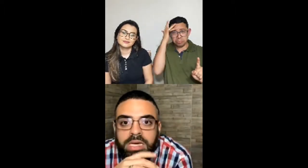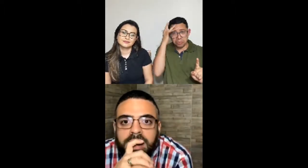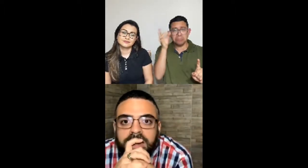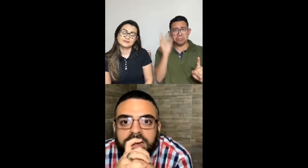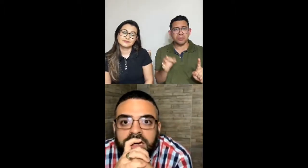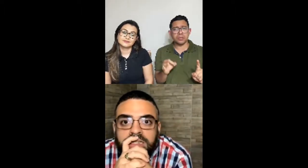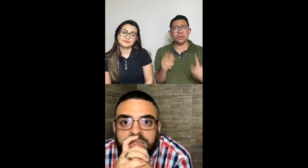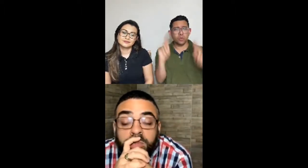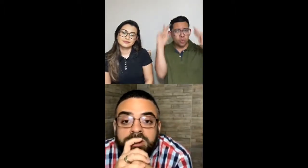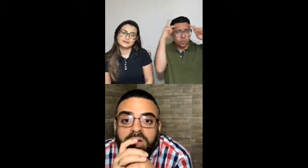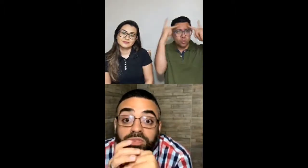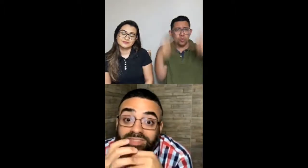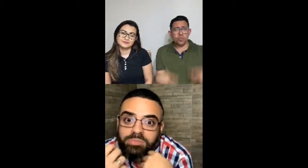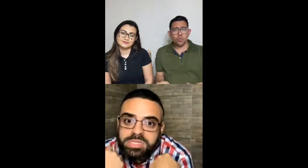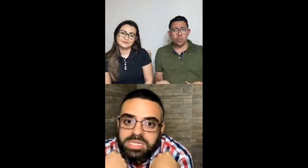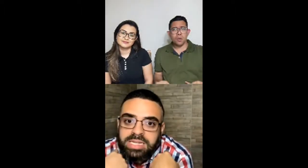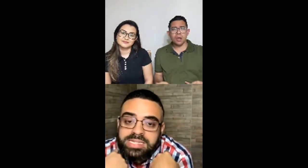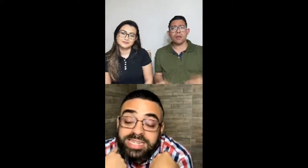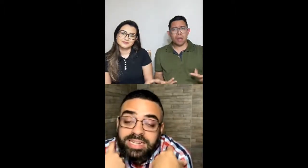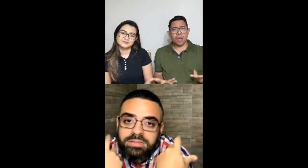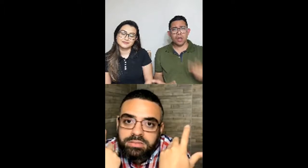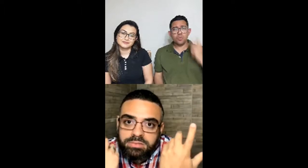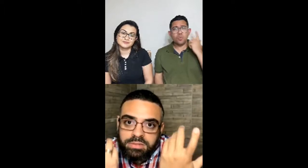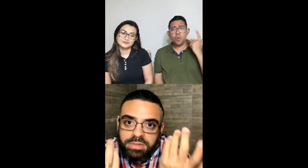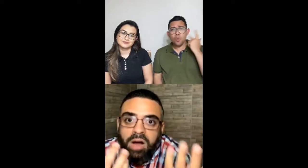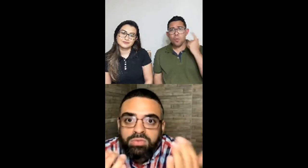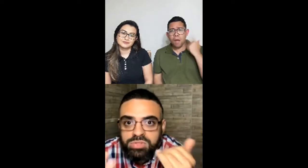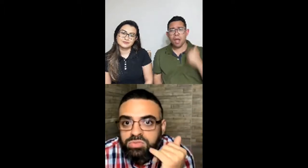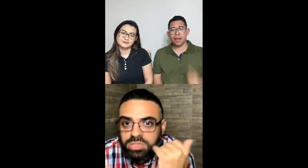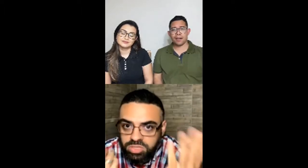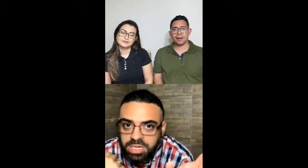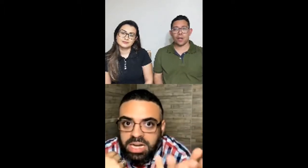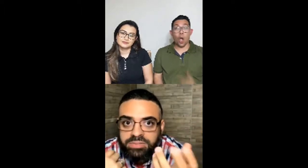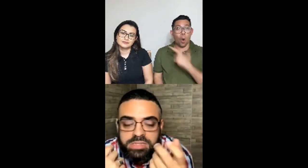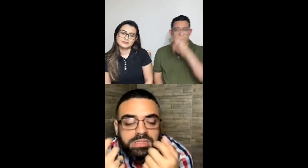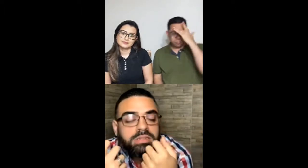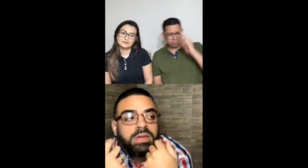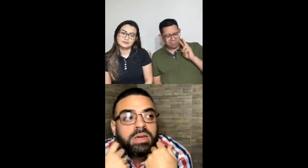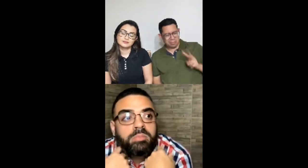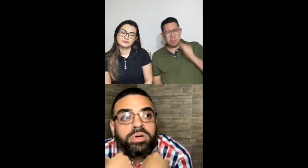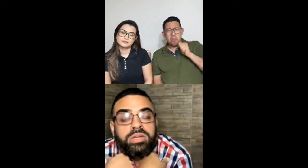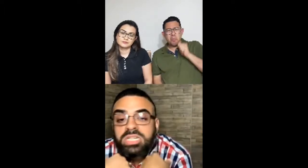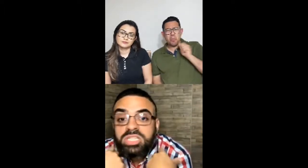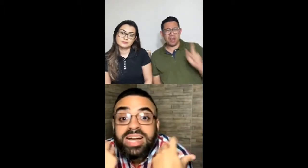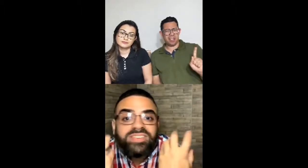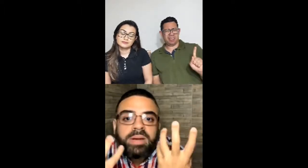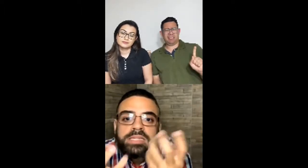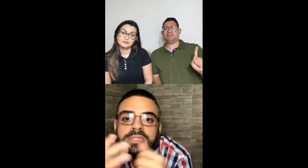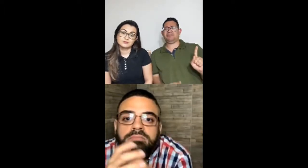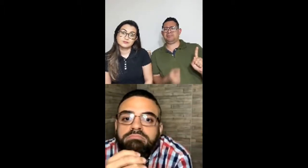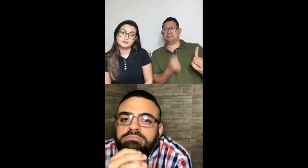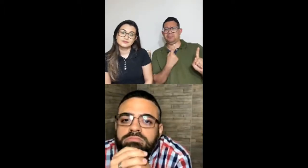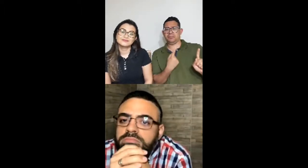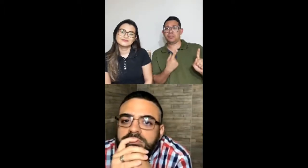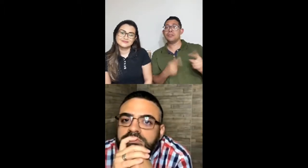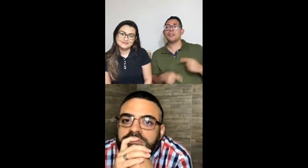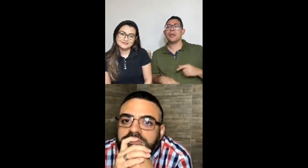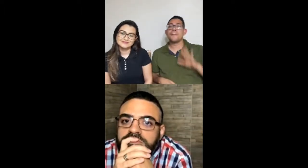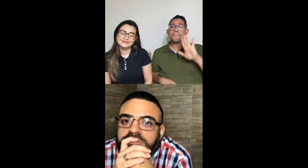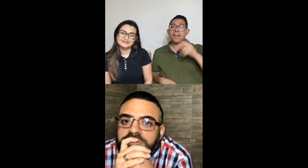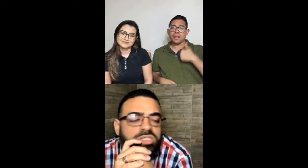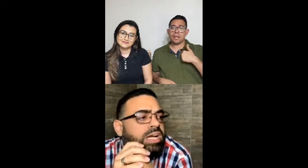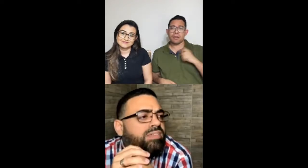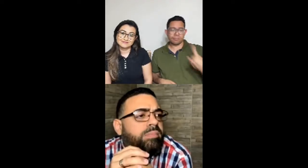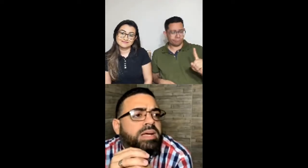E ela ficava na recepção, e ela adorava minhas filhas, e ela sempre fazia alguma coisa. E o pessoal ficava muito escandalizado, alguns quando